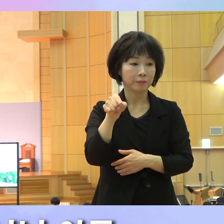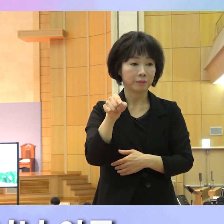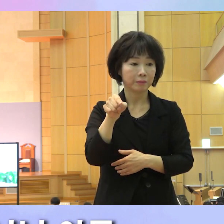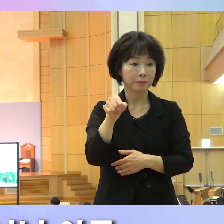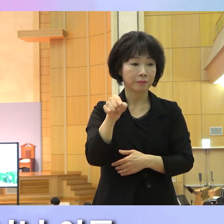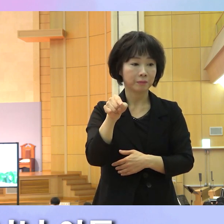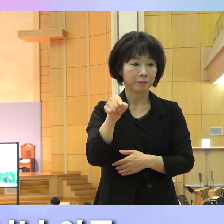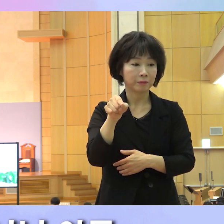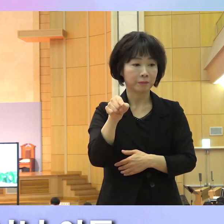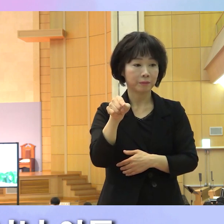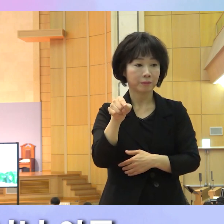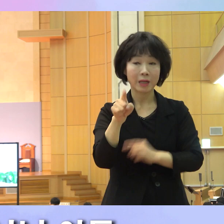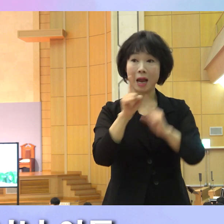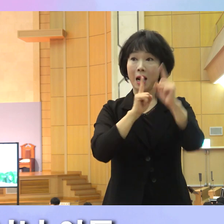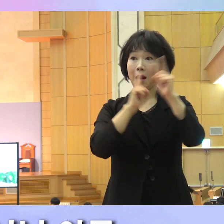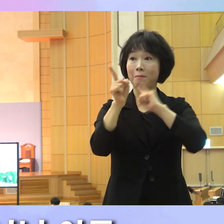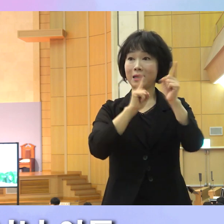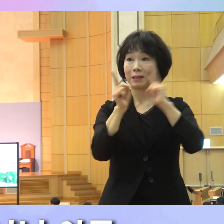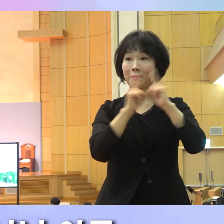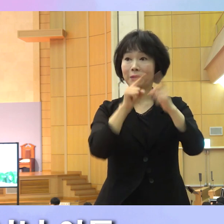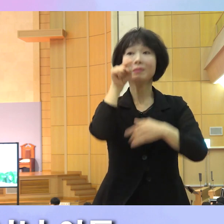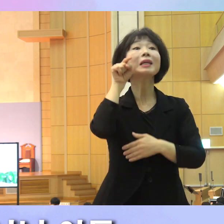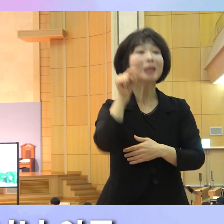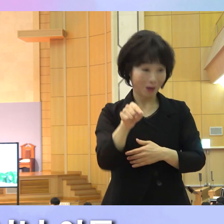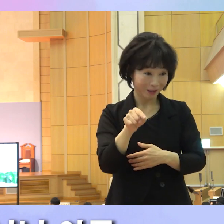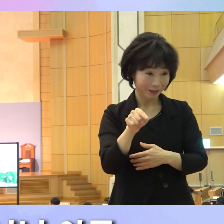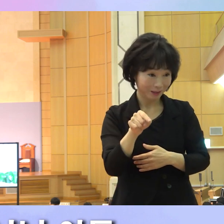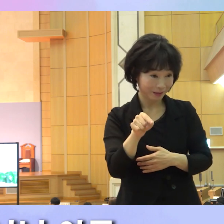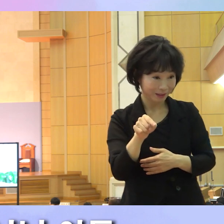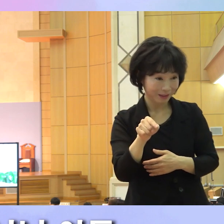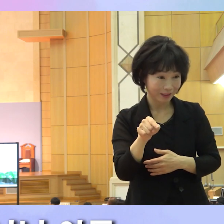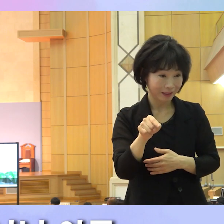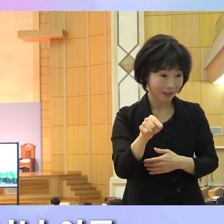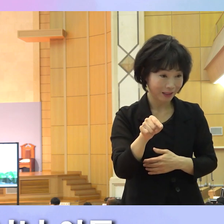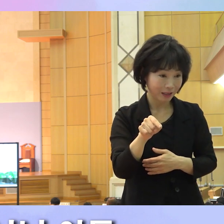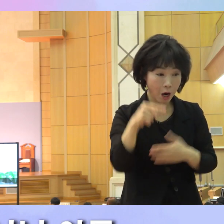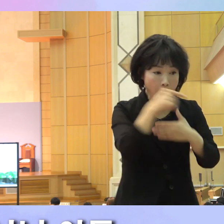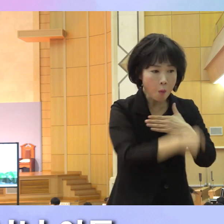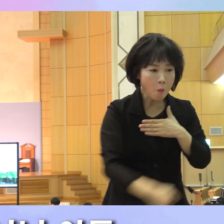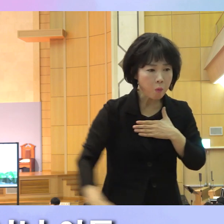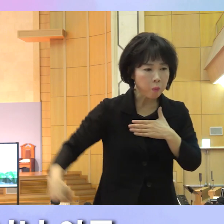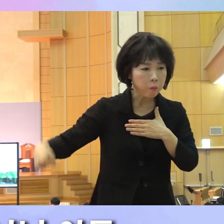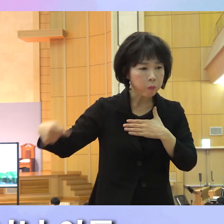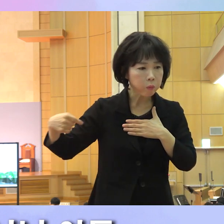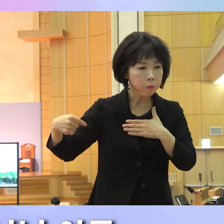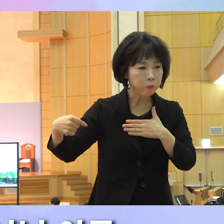60이 아니라 42절부터 가로대 62절